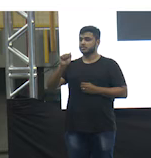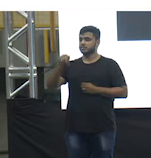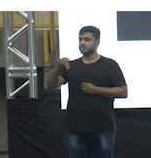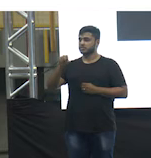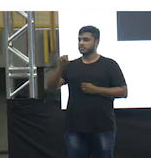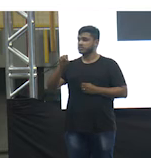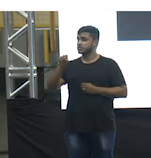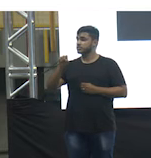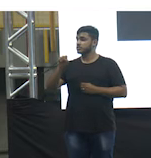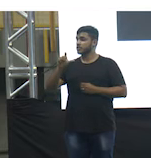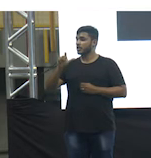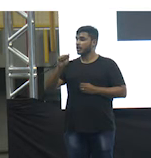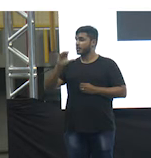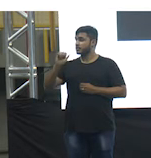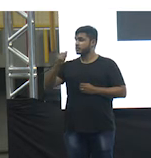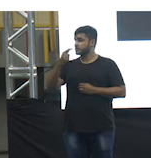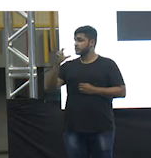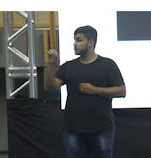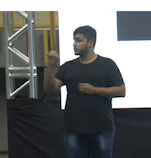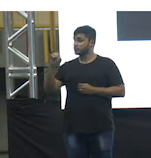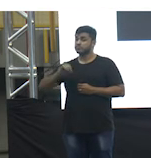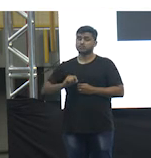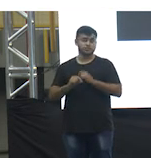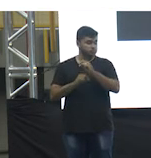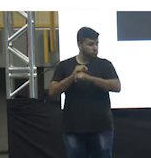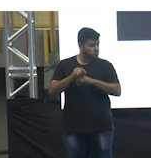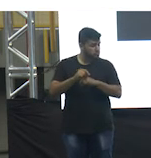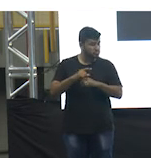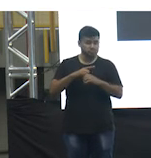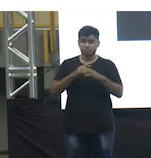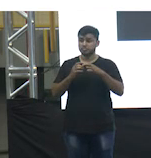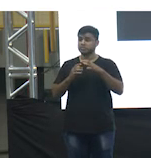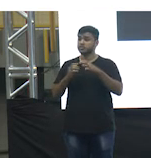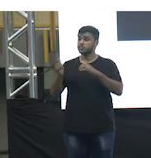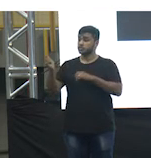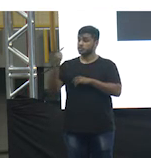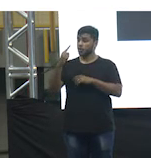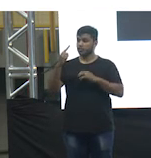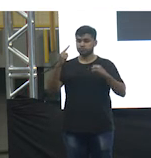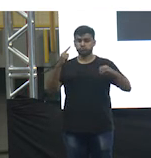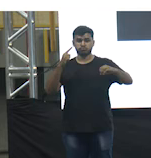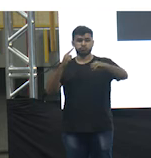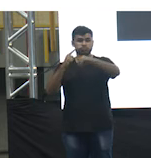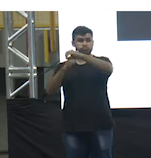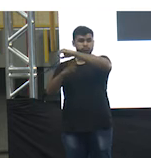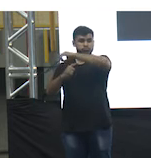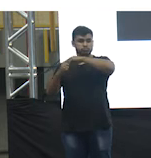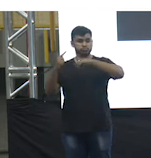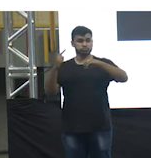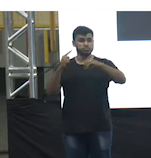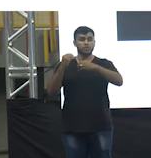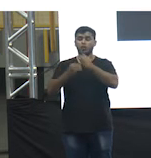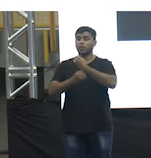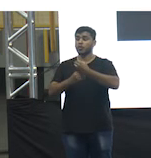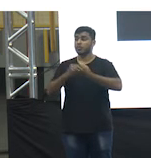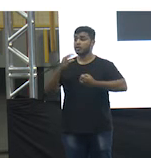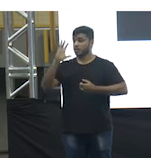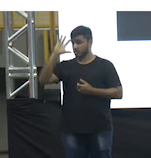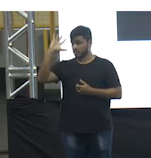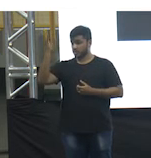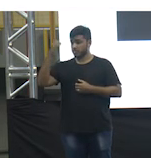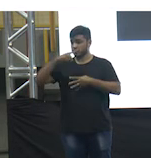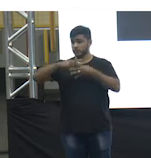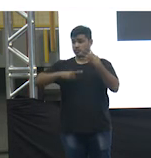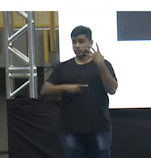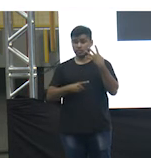de certa forma, define as 4 estações do ano.